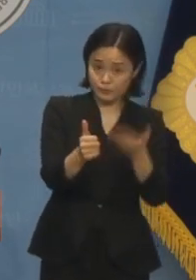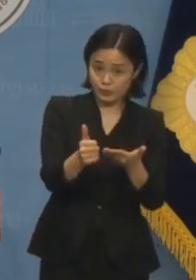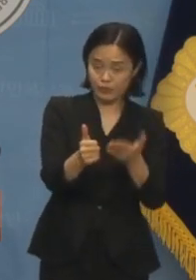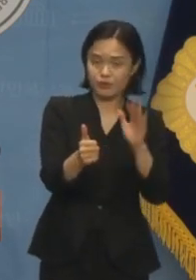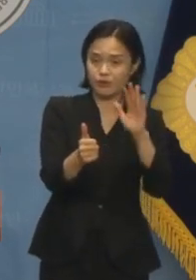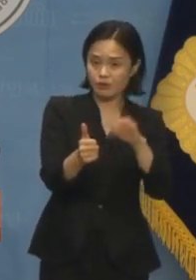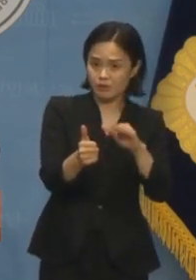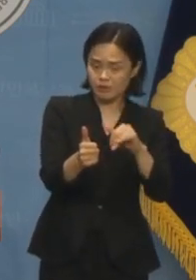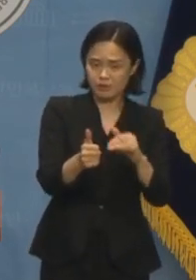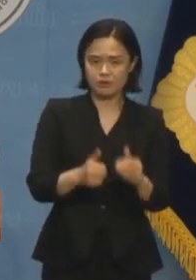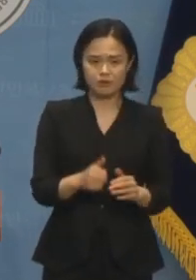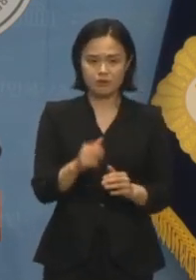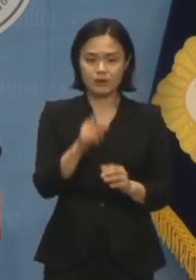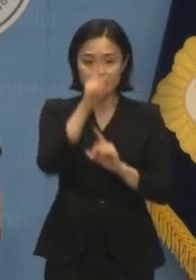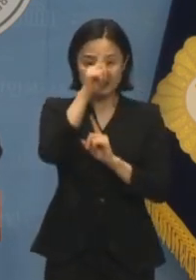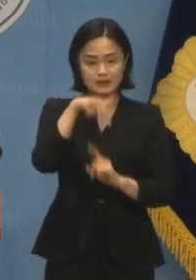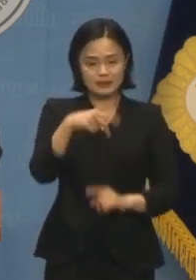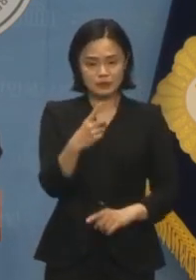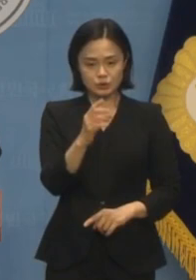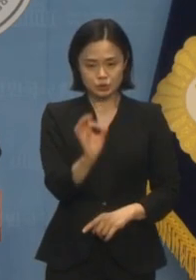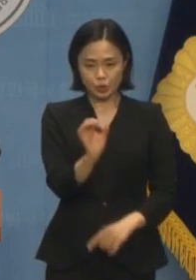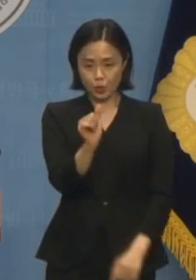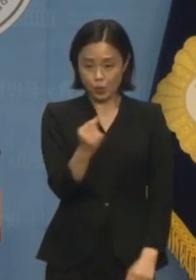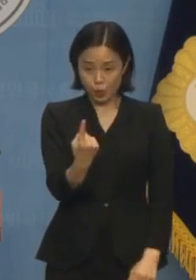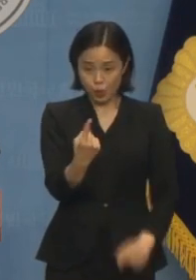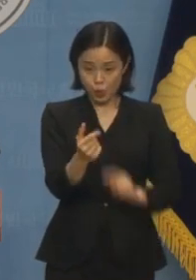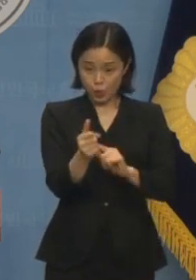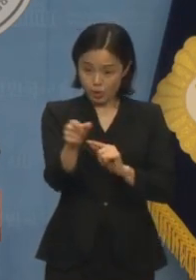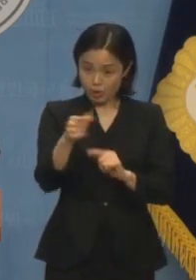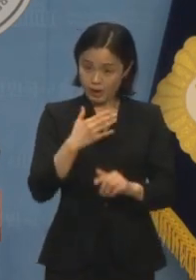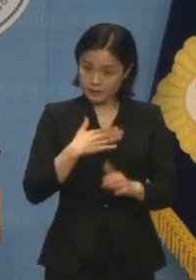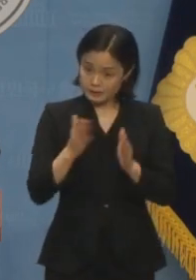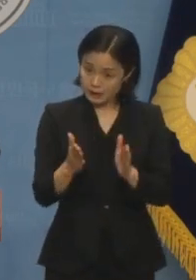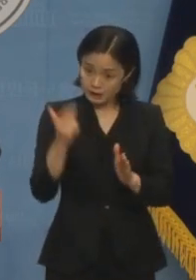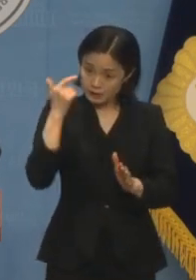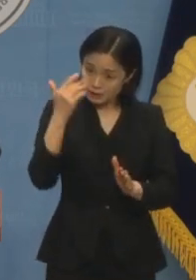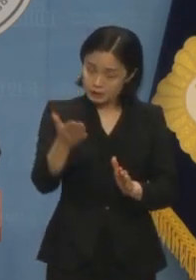공범 이종호 씨를 아느냐고 거듭 물었습니다.